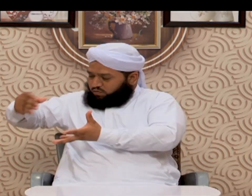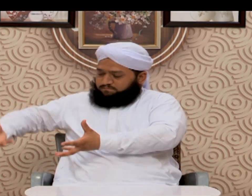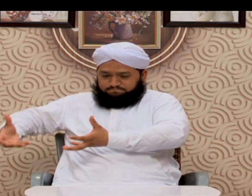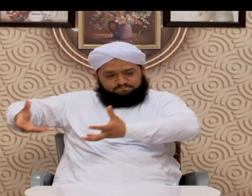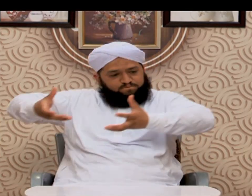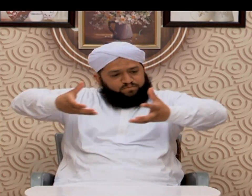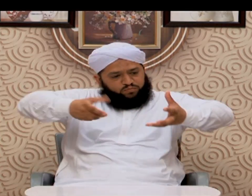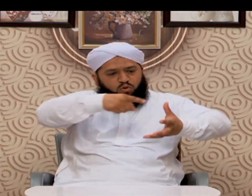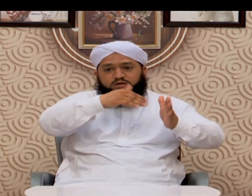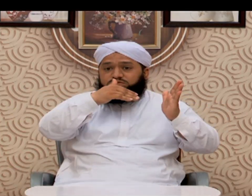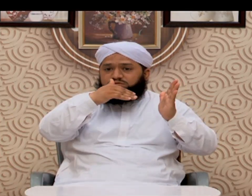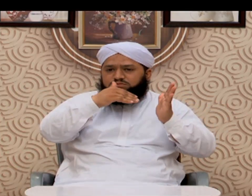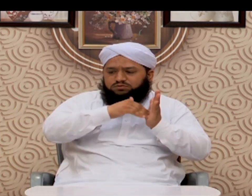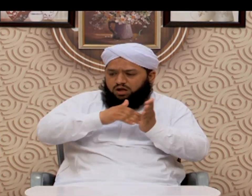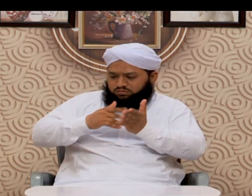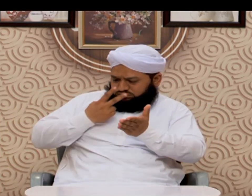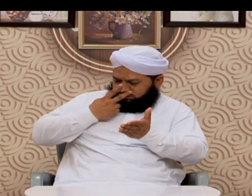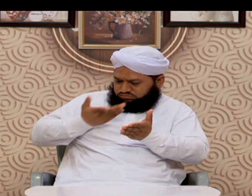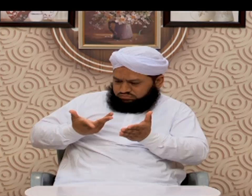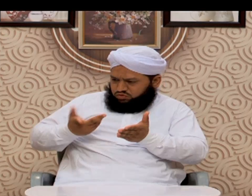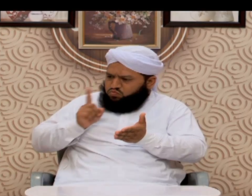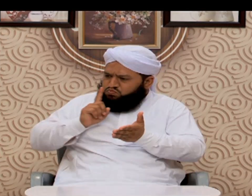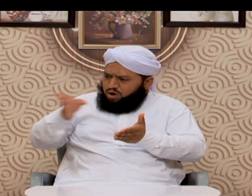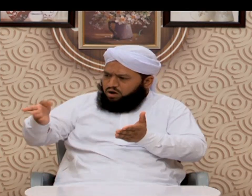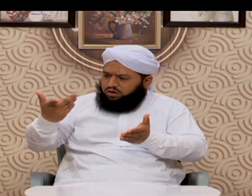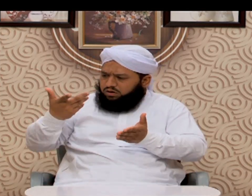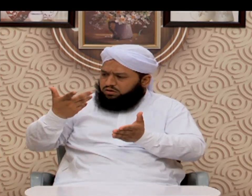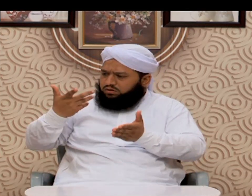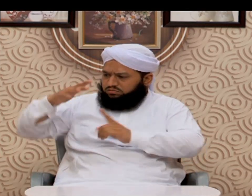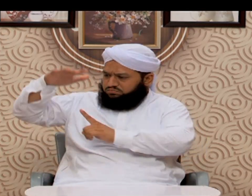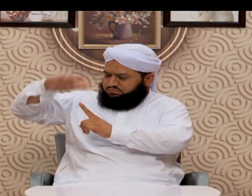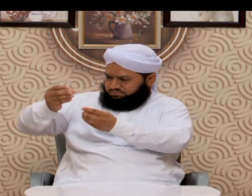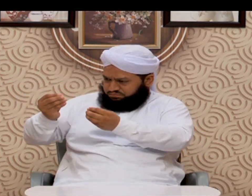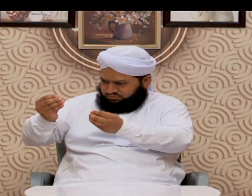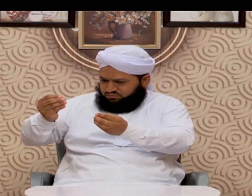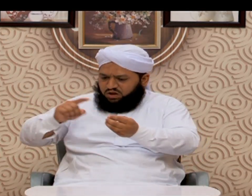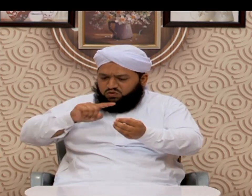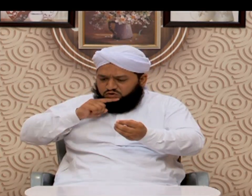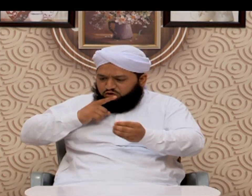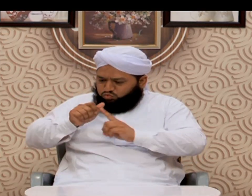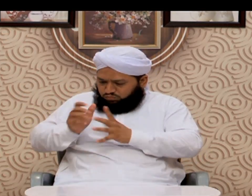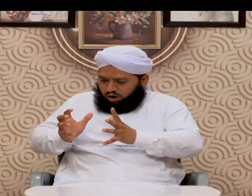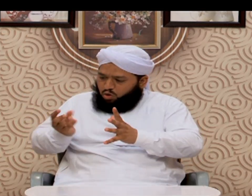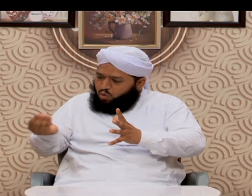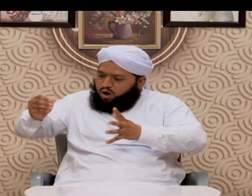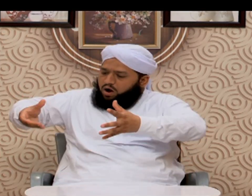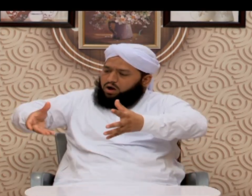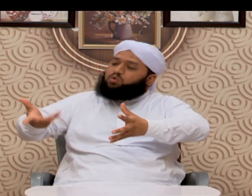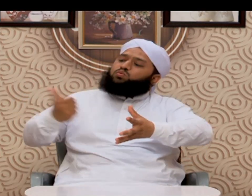تو حضرت زید بن ثانہ رضی اللہ عنہ نے کہا کہ اے عمر رضی اللہ عنہ، میرے حق سے زیادہ کیوں دے رہے